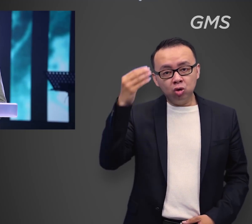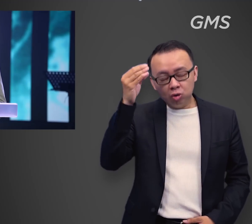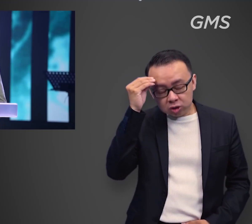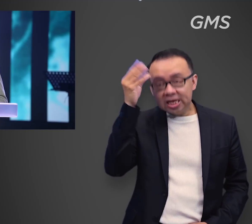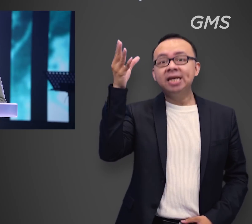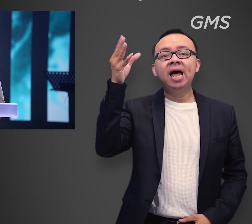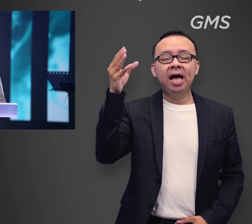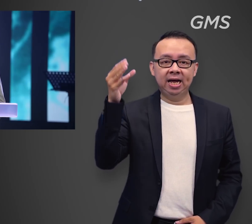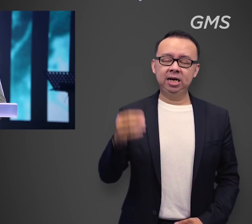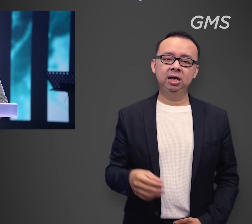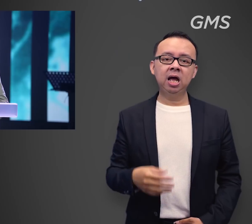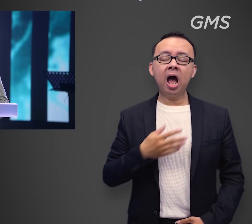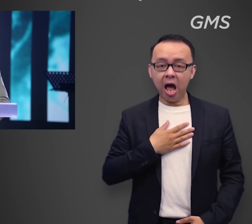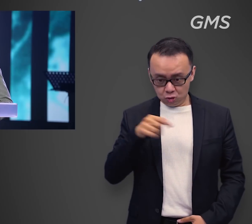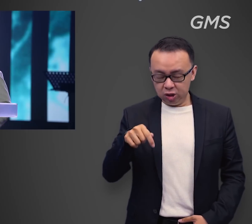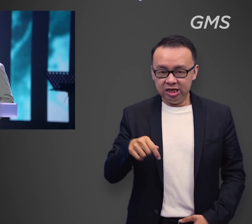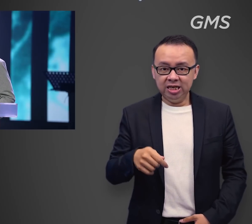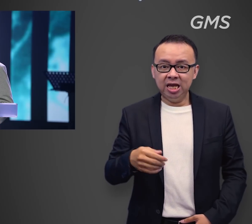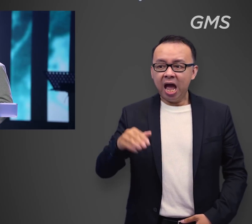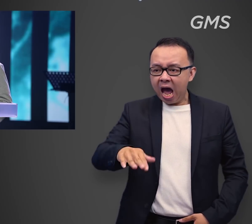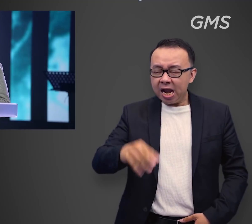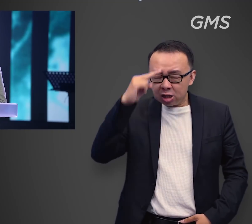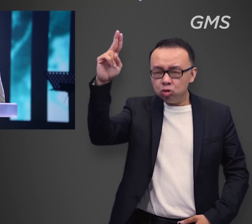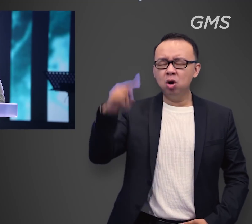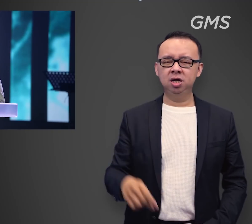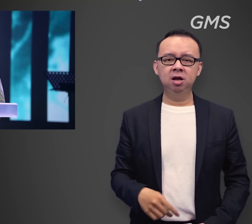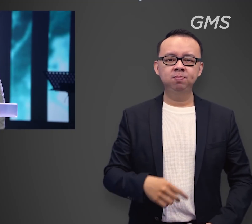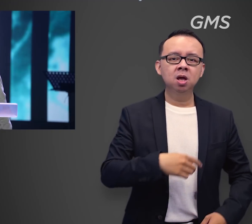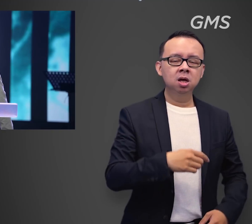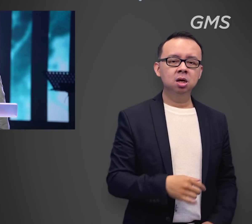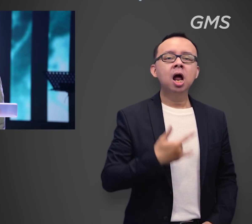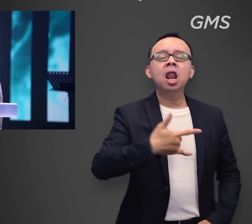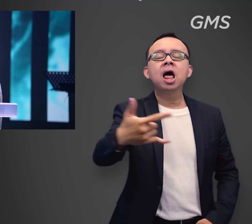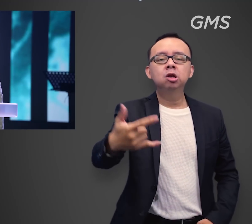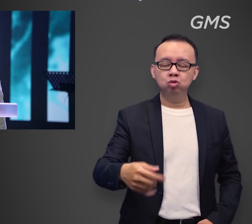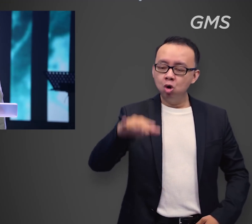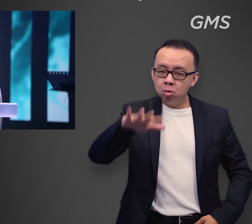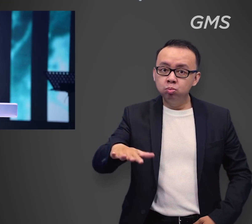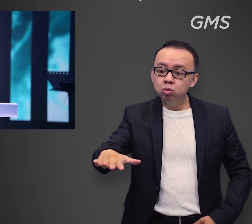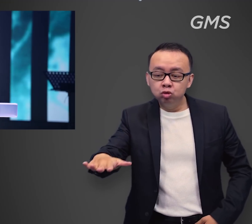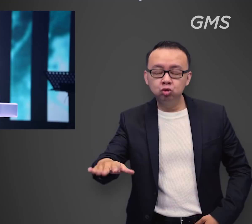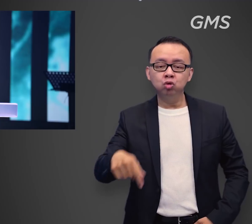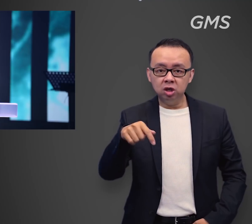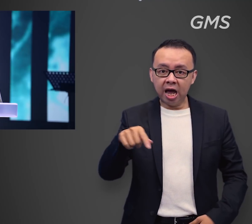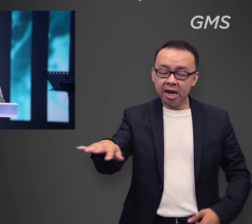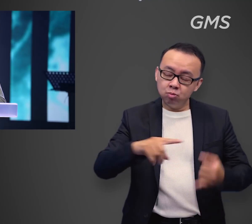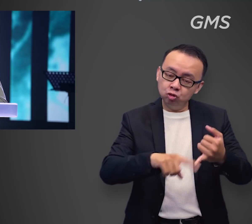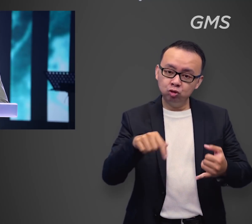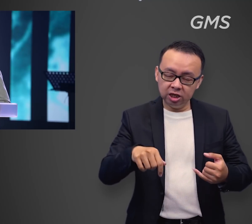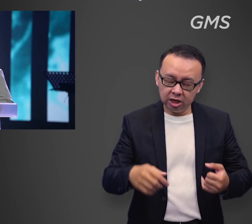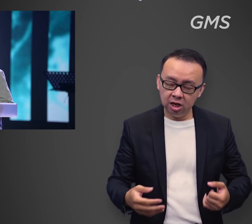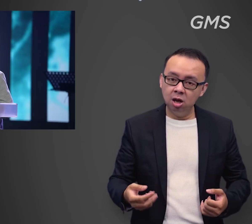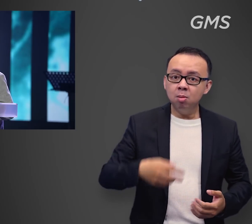Tuhan. Aku ini anak Tuhan. Lalu si bungsu ini bangkit lalu pulang. Dengan keminderannya,